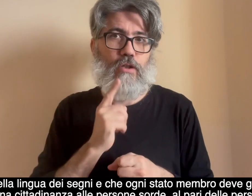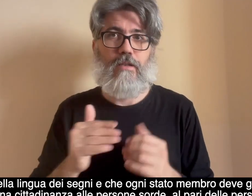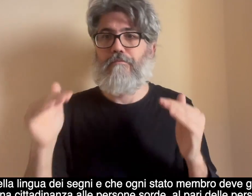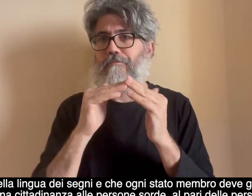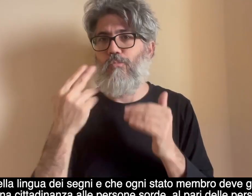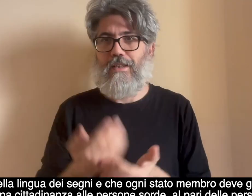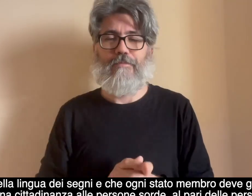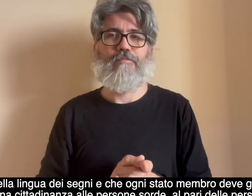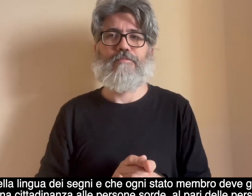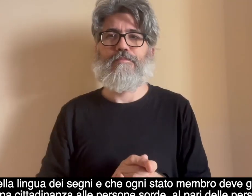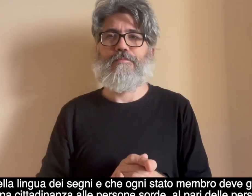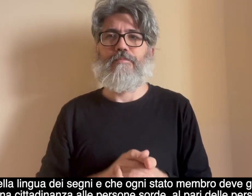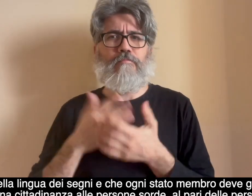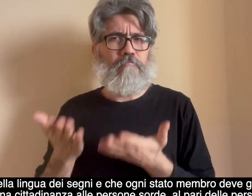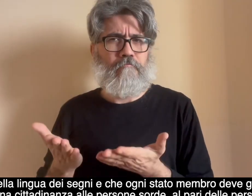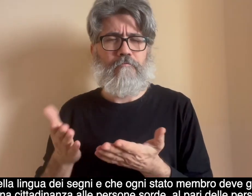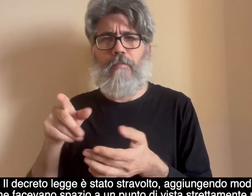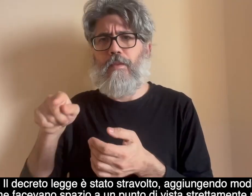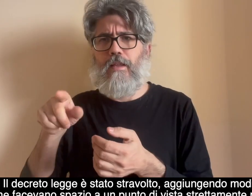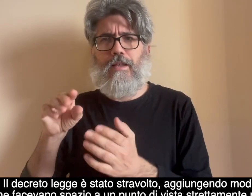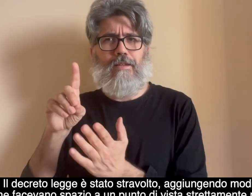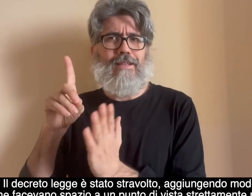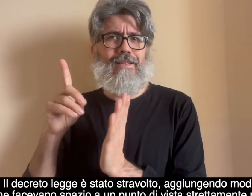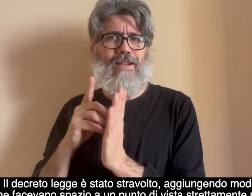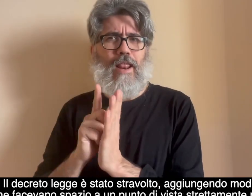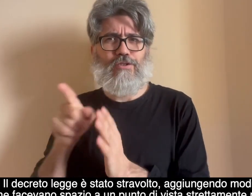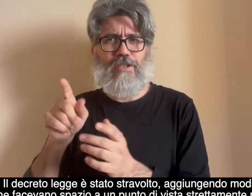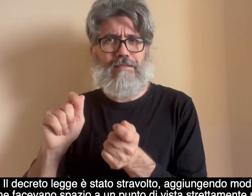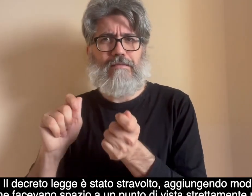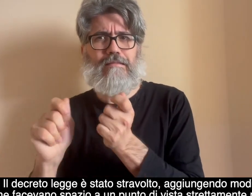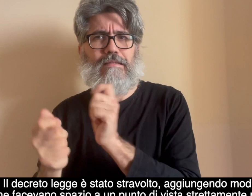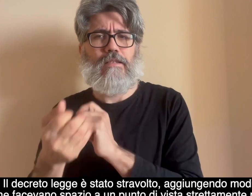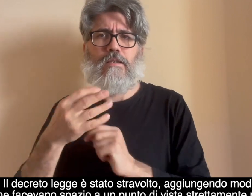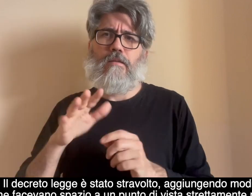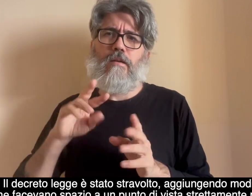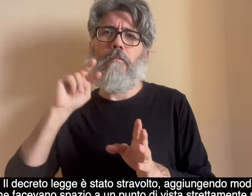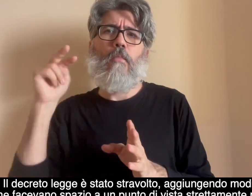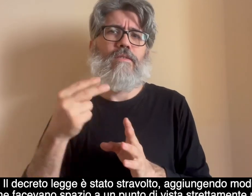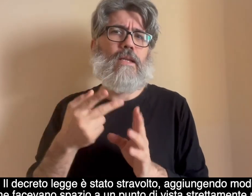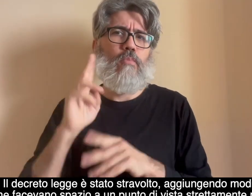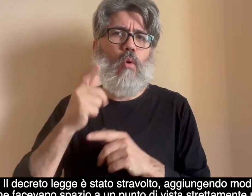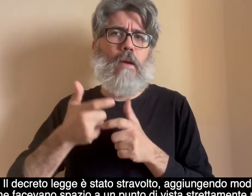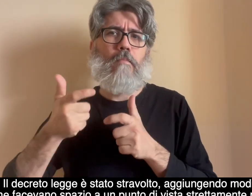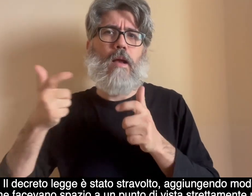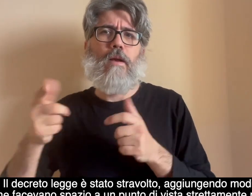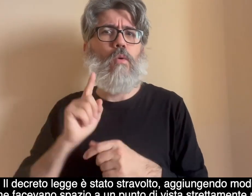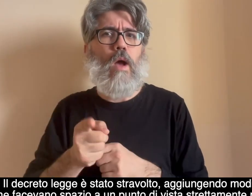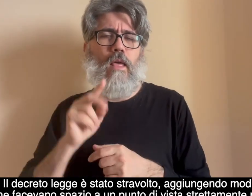al pari delle utenti il decreto legge è stato così stravolto aggiungendo delle modifiche che facevano spazio a un punto